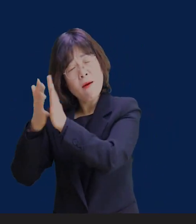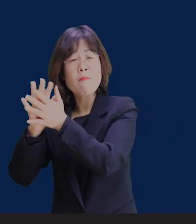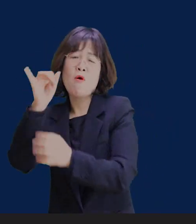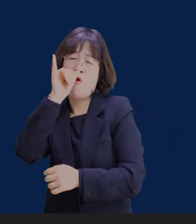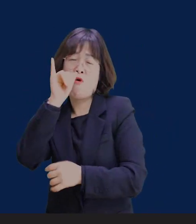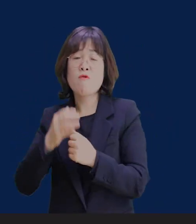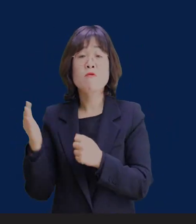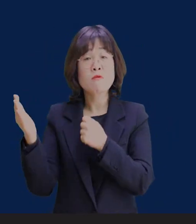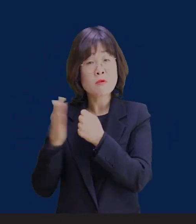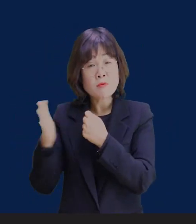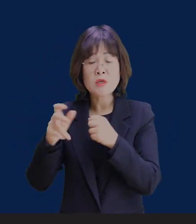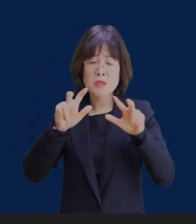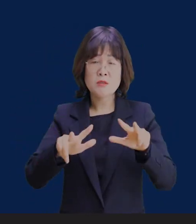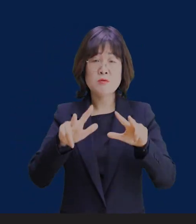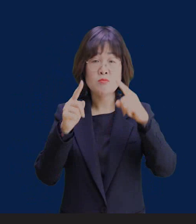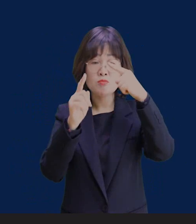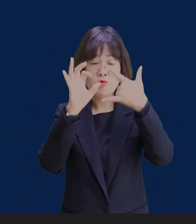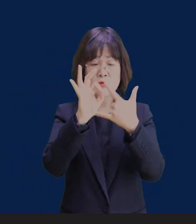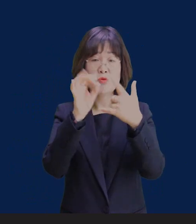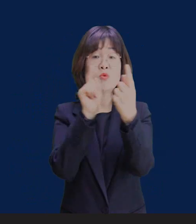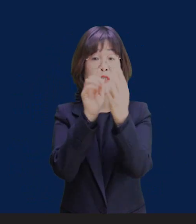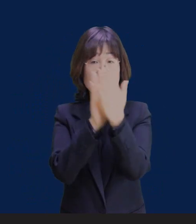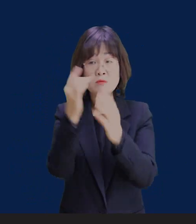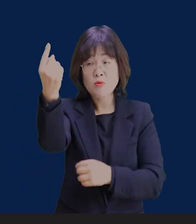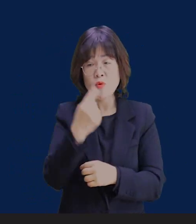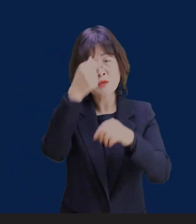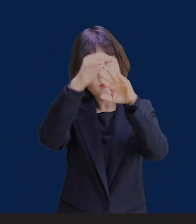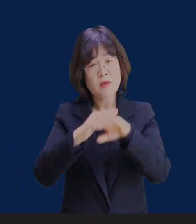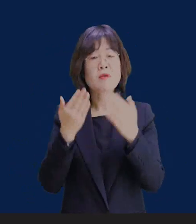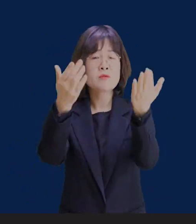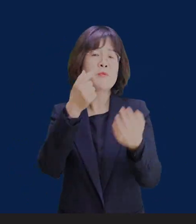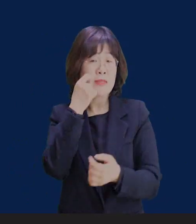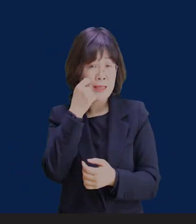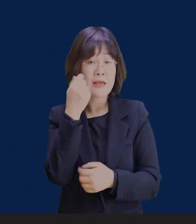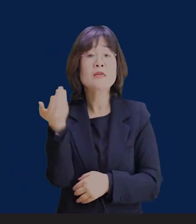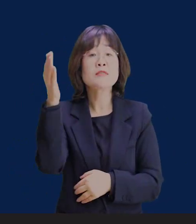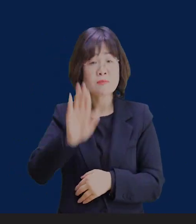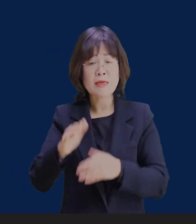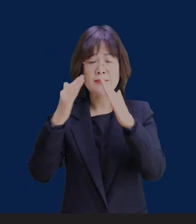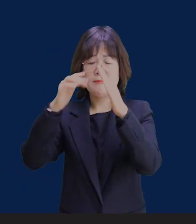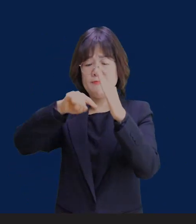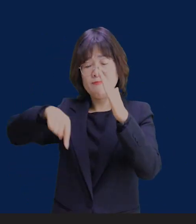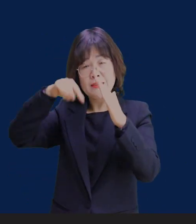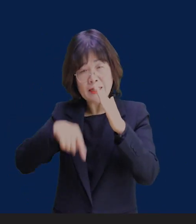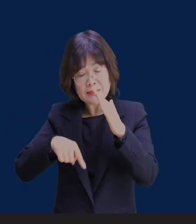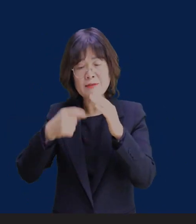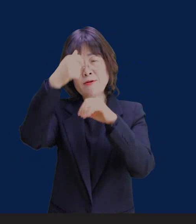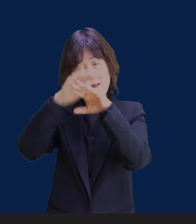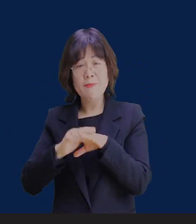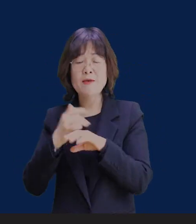했지만, 그래서 여전히 교회 나와 예배할 수는 없지만 우리의 예배는 결코 멈출